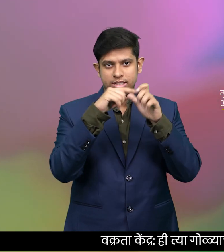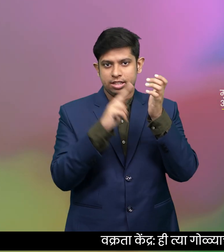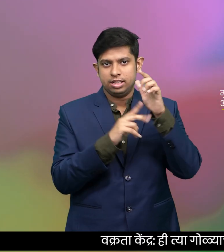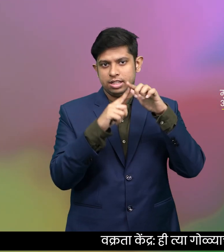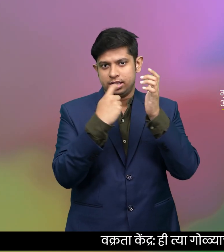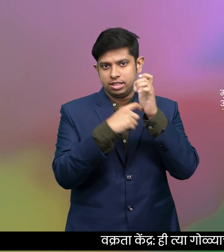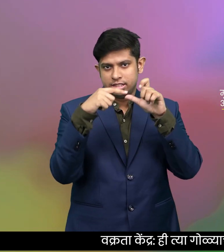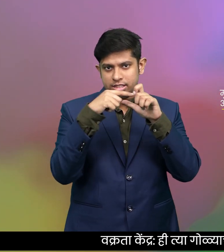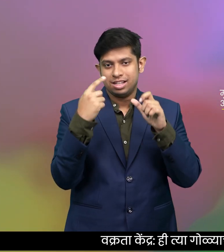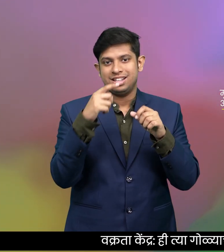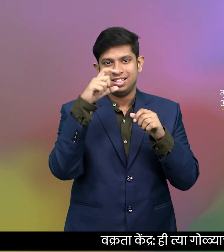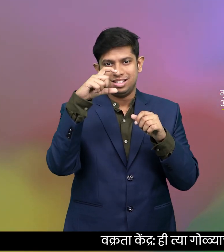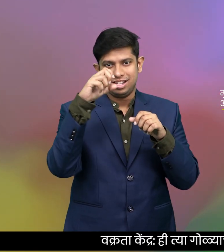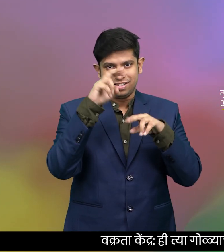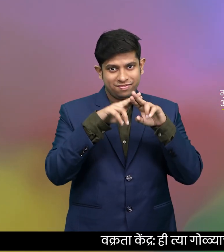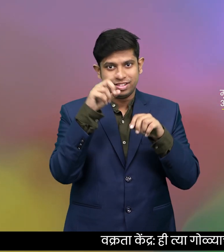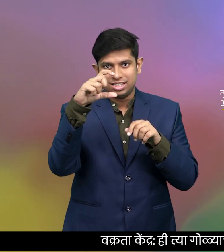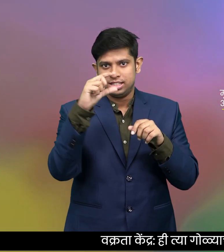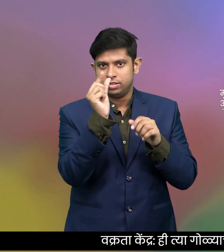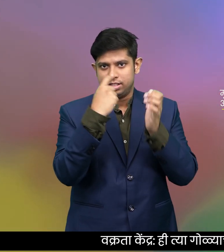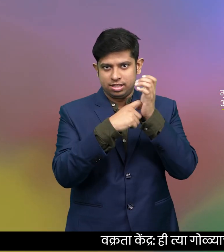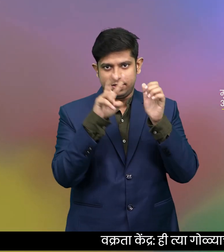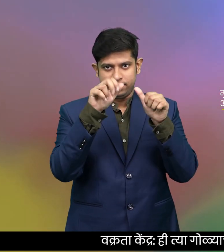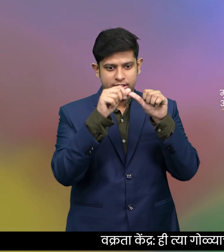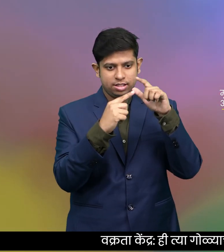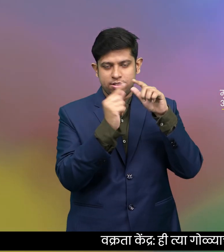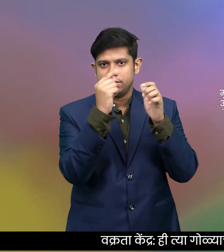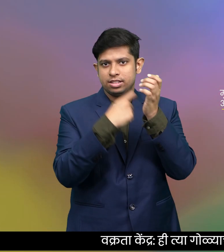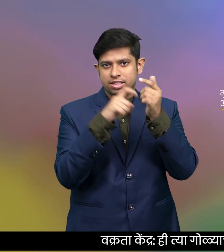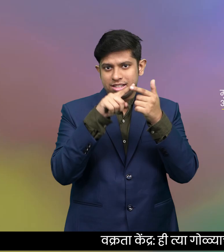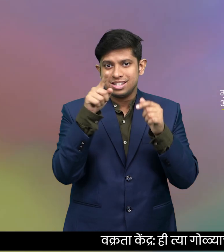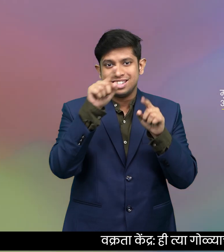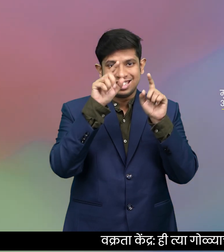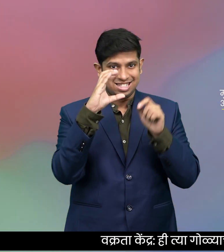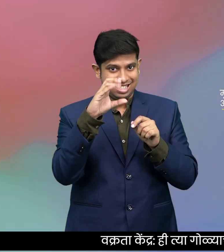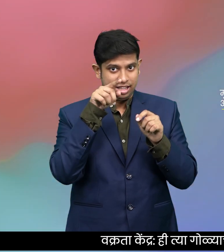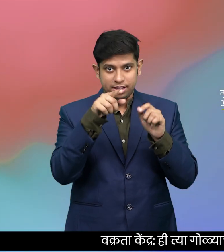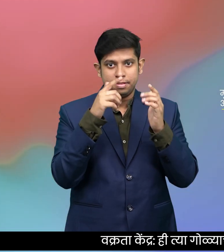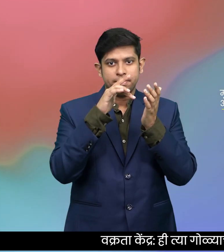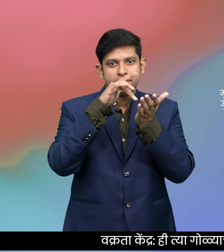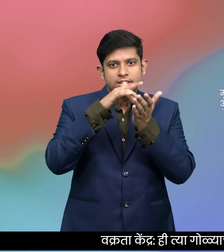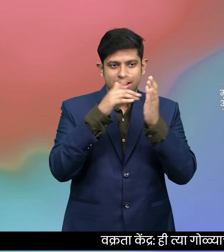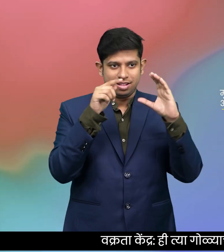वक्रता केंद्र. ही त्या गोळाचे केंद्र आहे ज्याचा आरसा एक भाग आहे.